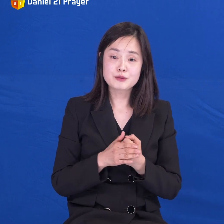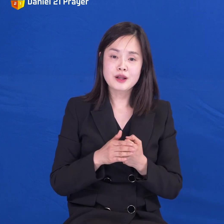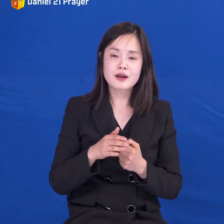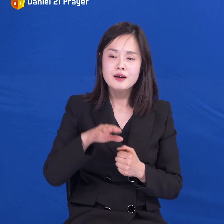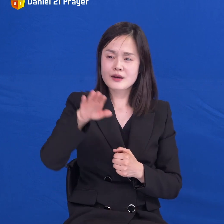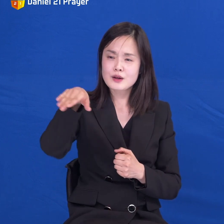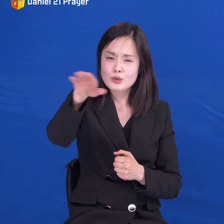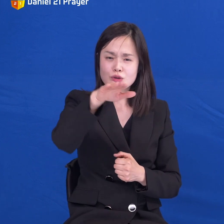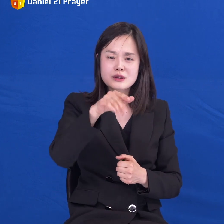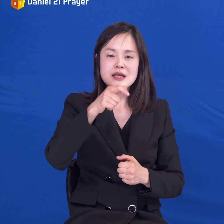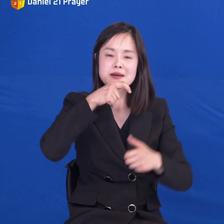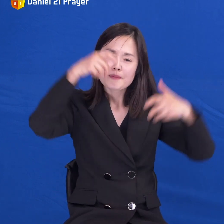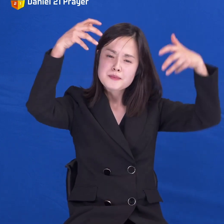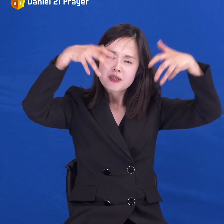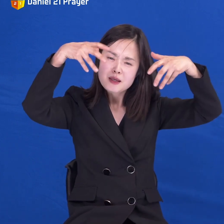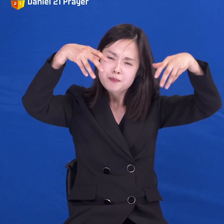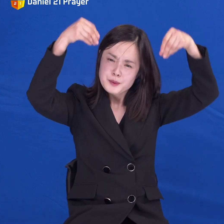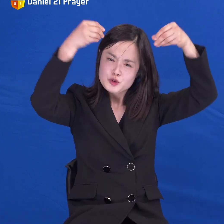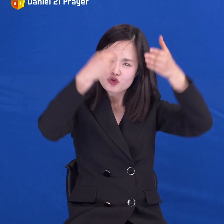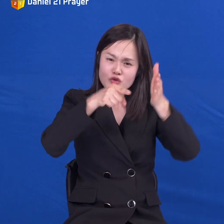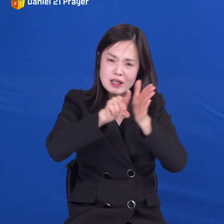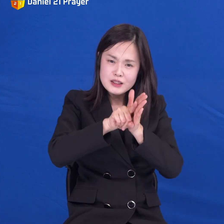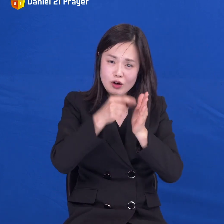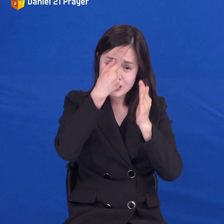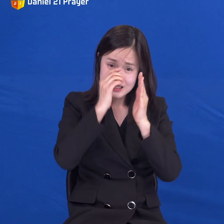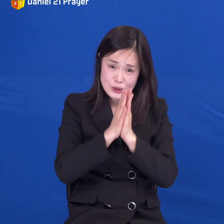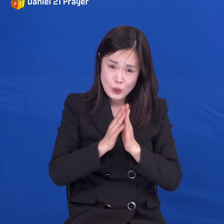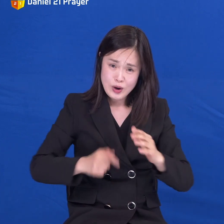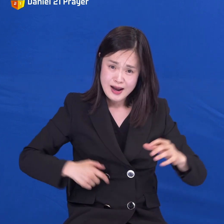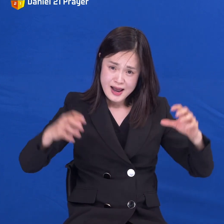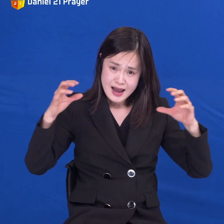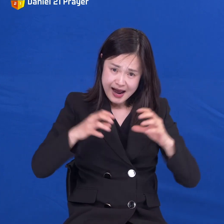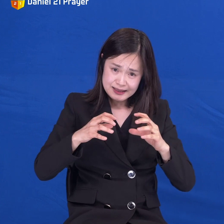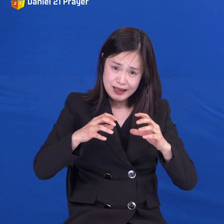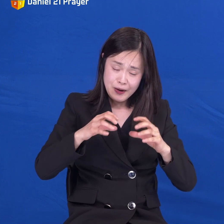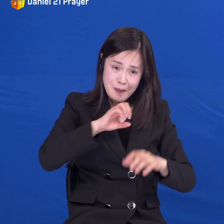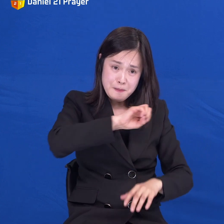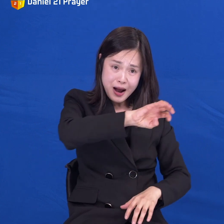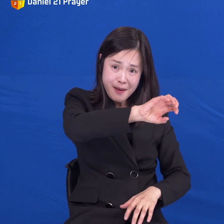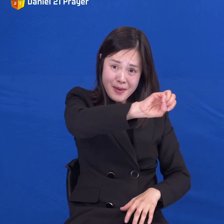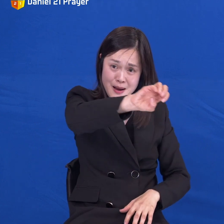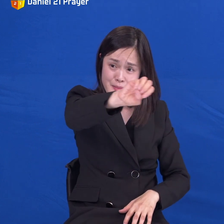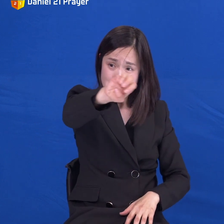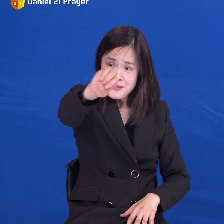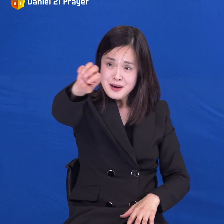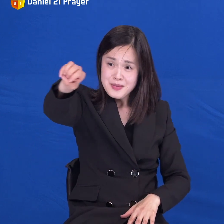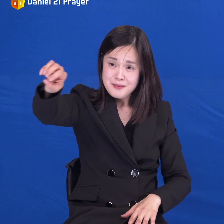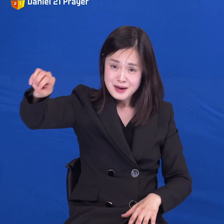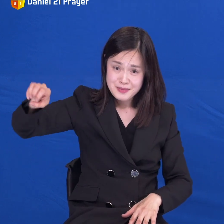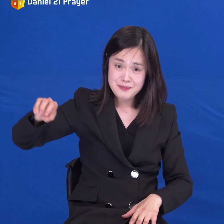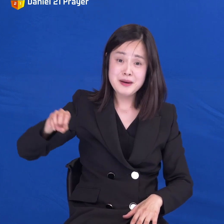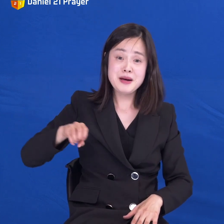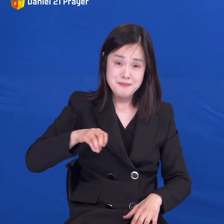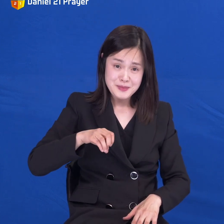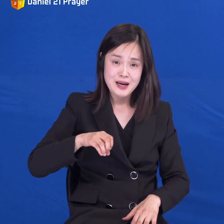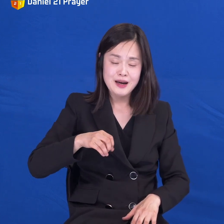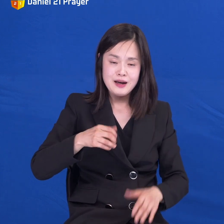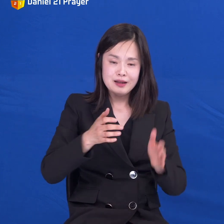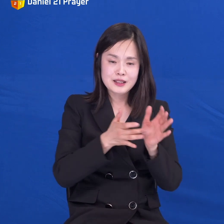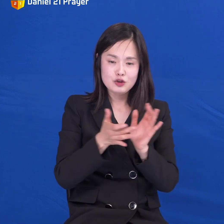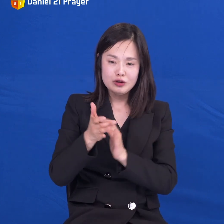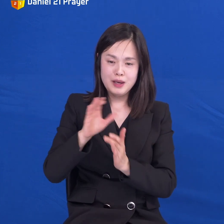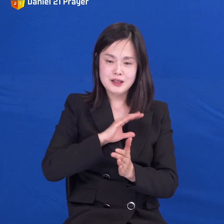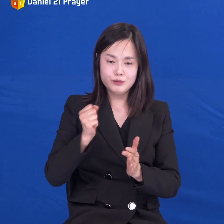쭉 전달했습니다. 끝까지 가니까 딱 예수님의 이름으로 기도하옵나이다 하니까 비가 딱 그치는